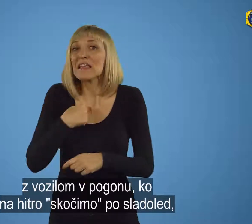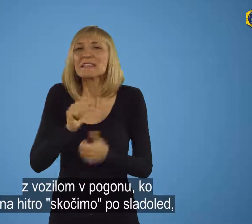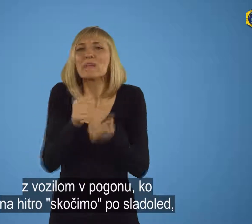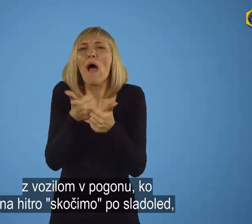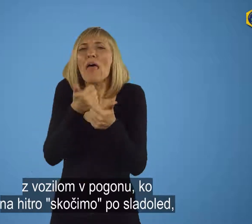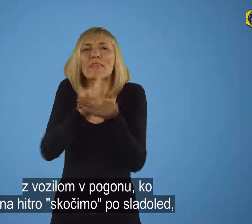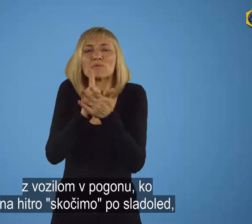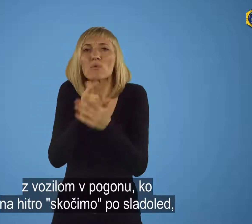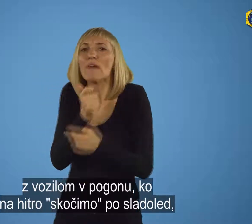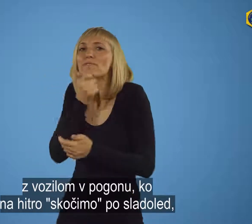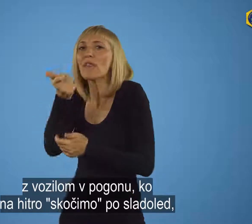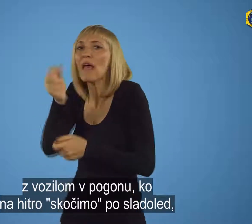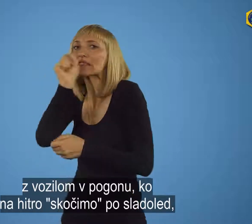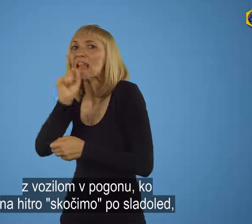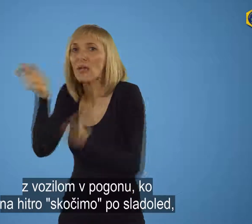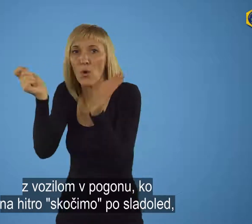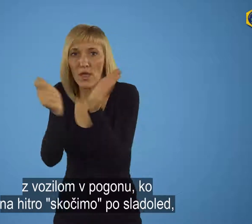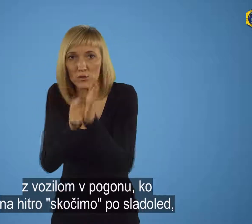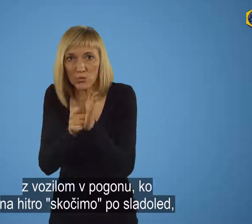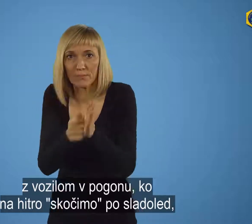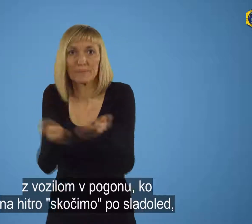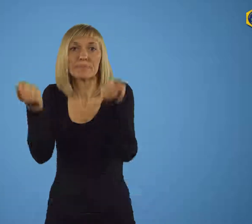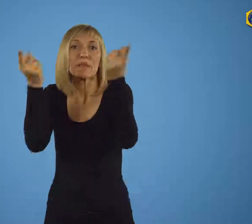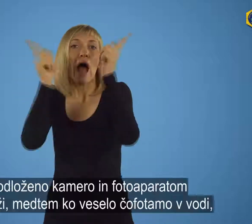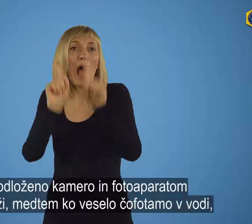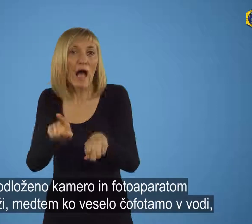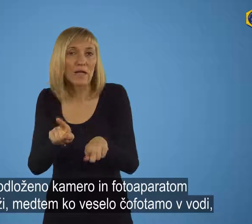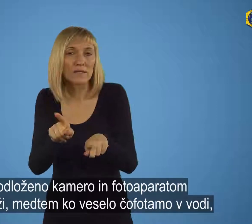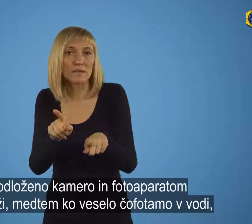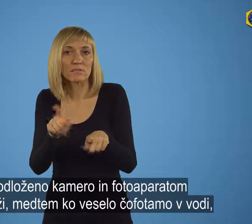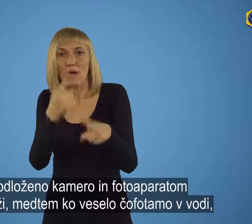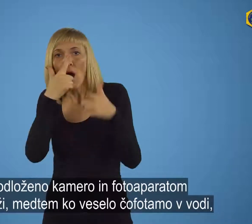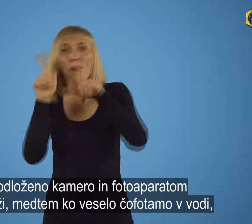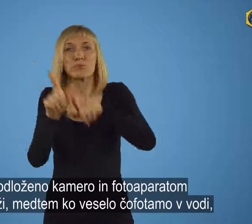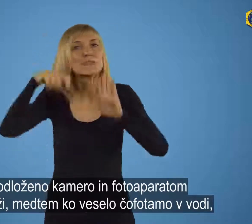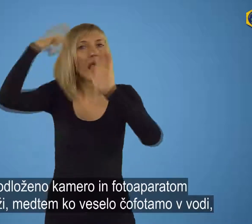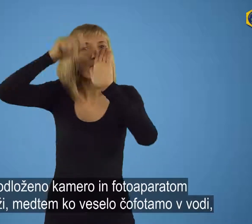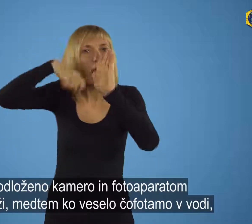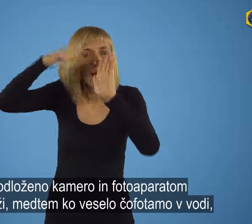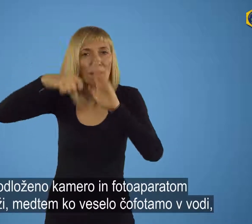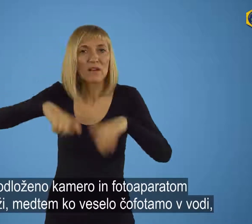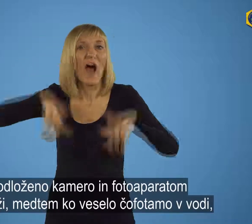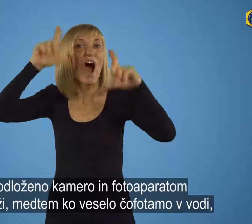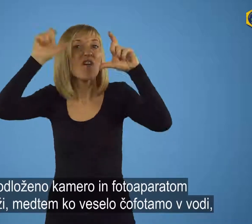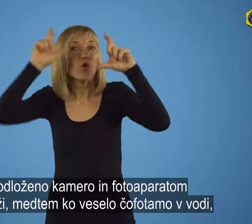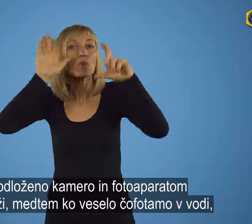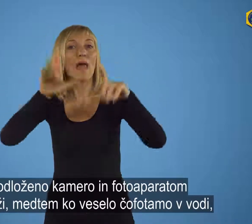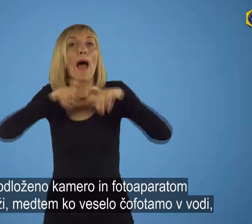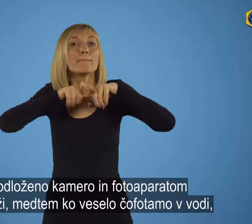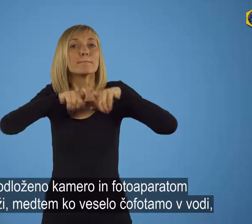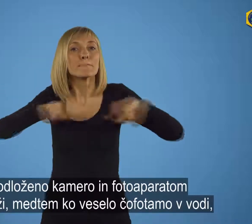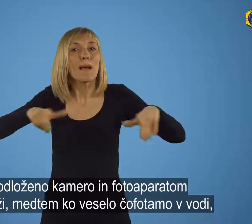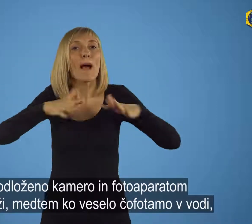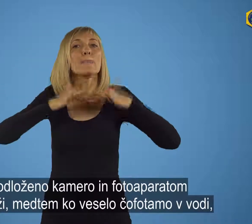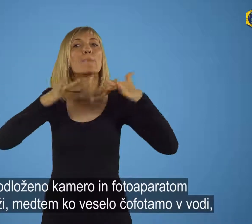odloženo kamero in fotoaparatom na plaži, medtem ko veselo čofotamo v vodi, Storilce kratko malo